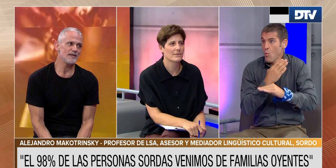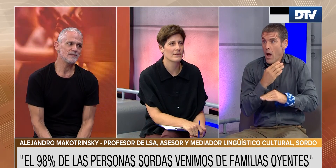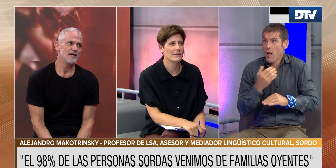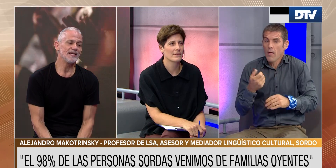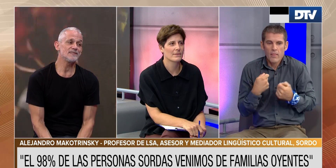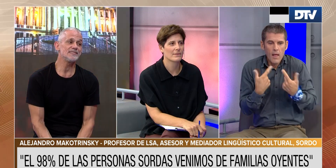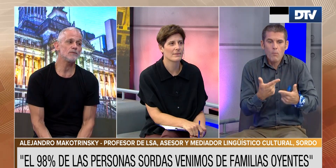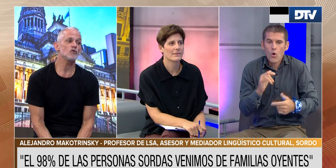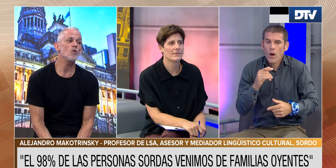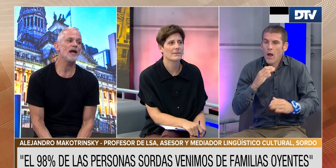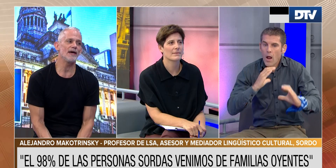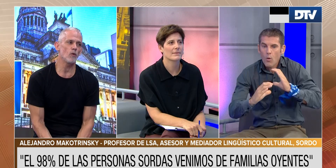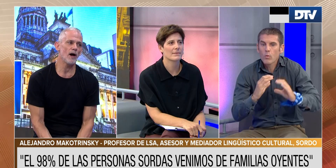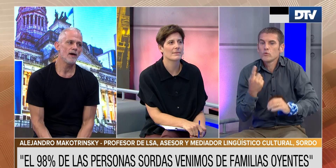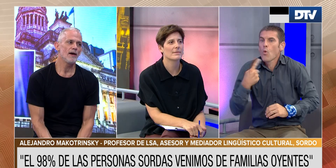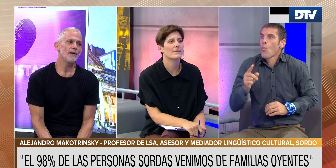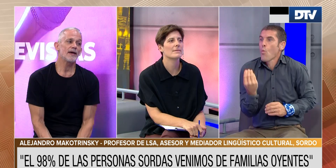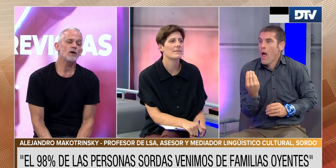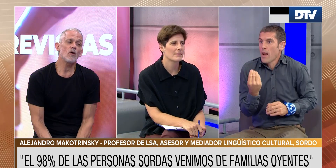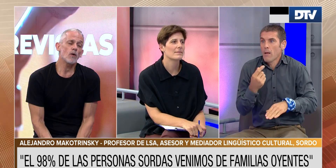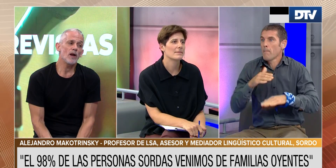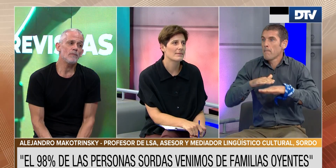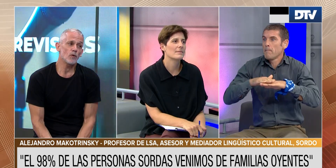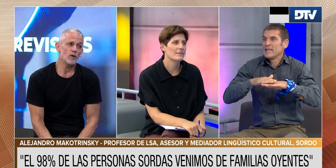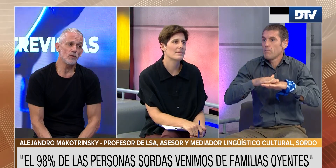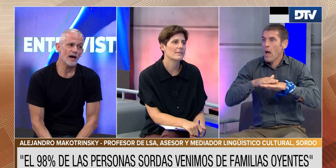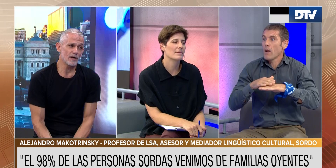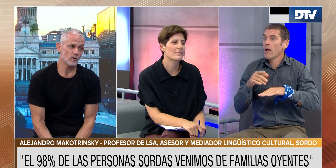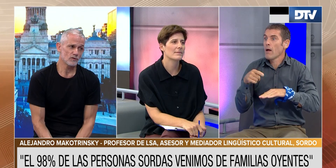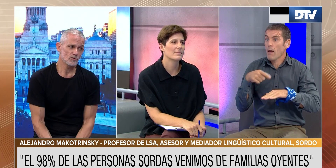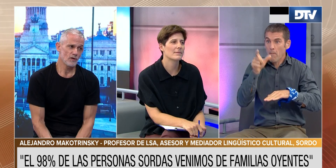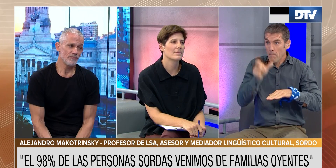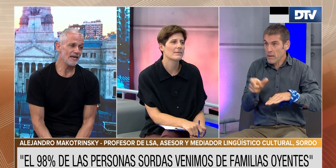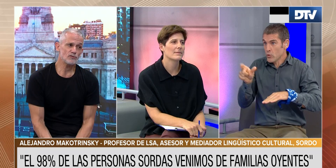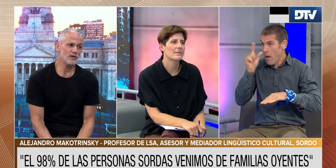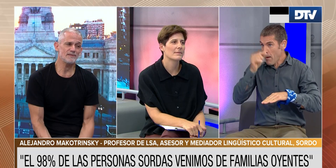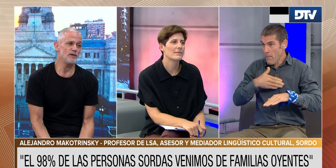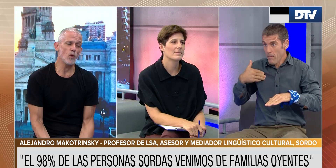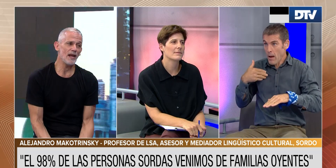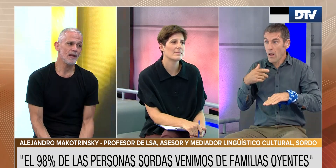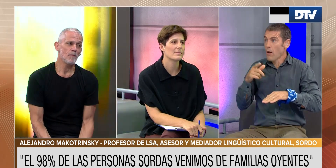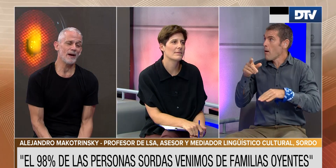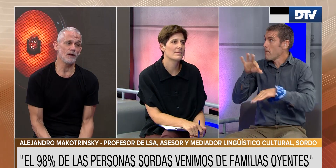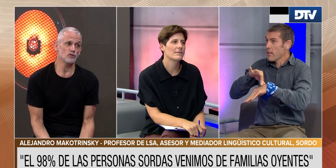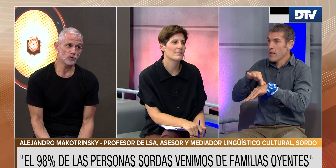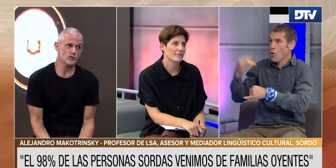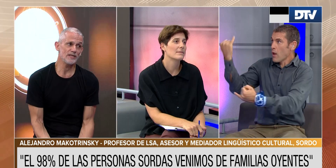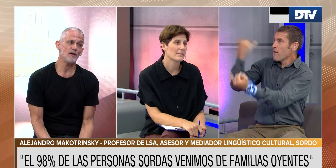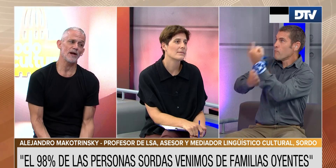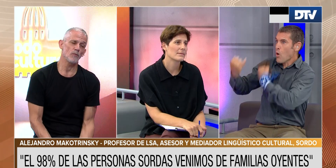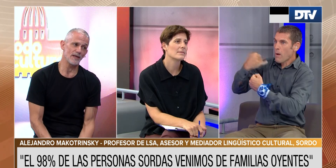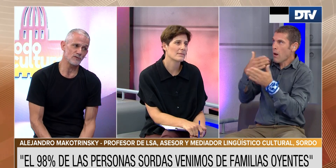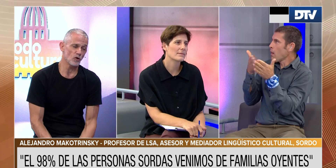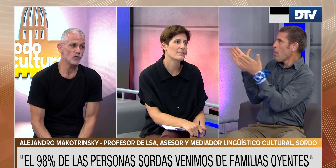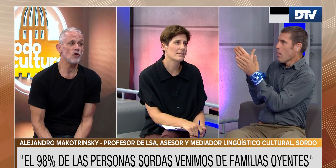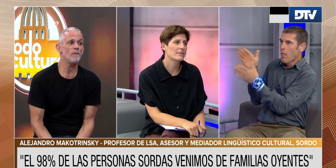los bebés necesitamos una lengua con la cual poder comunicarnos. Eso es igual para los chicos oyentes y